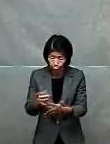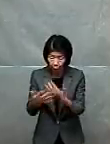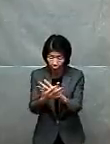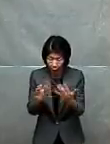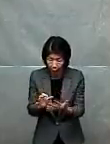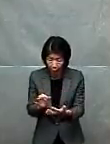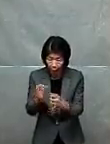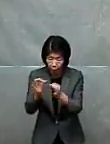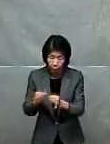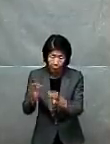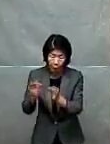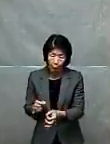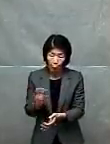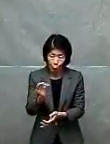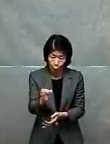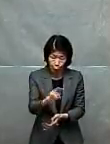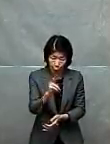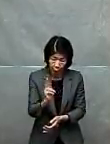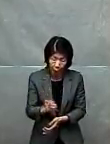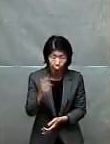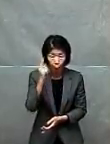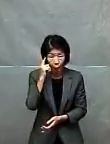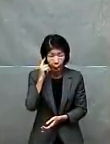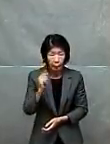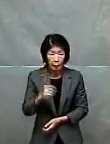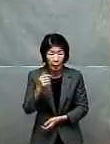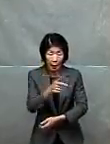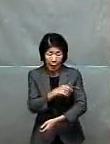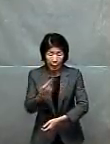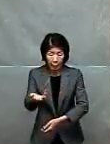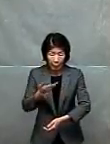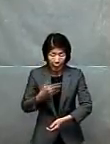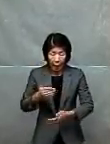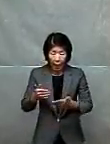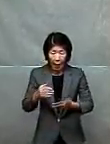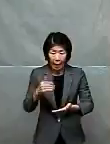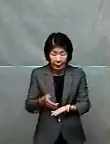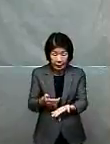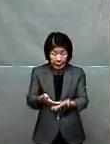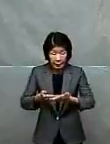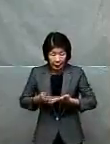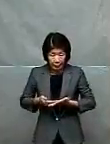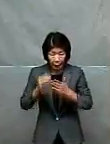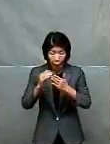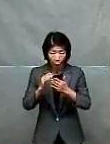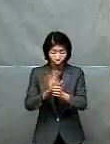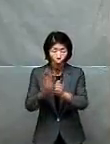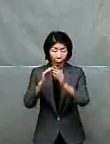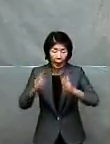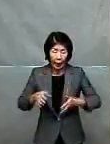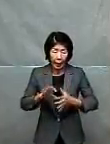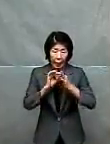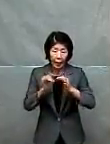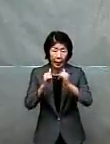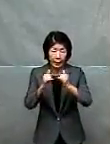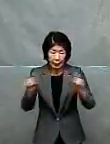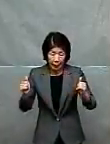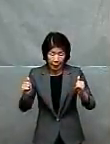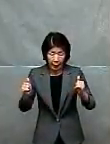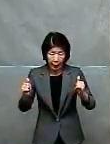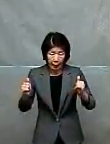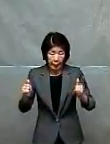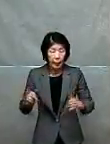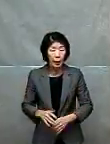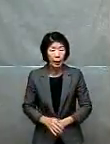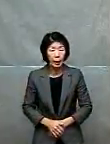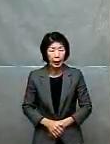ども、はい。 だとその事前にその後援会関係者が、うんうんうん、そのまあ、安倍さんの 決定を後援